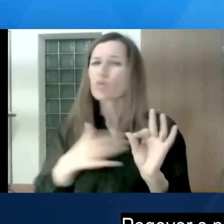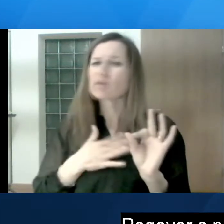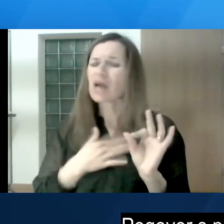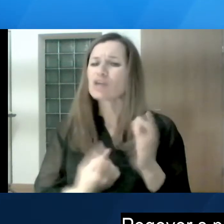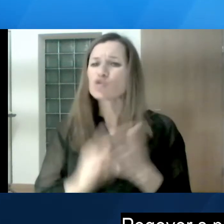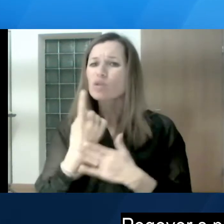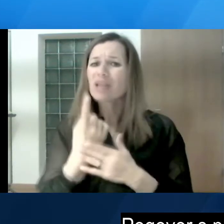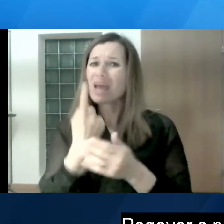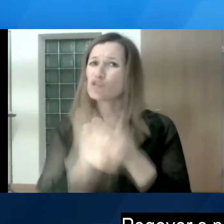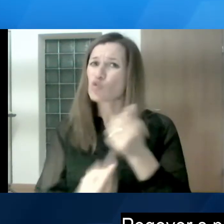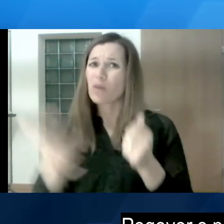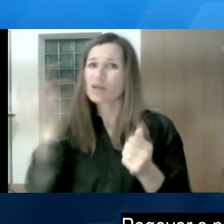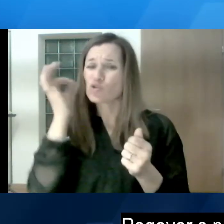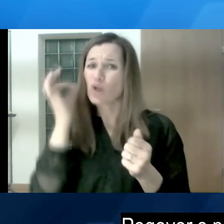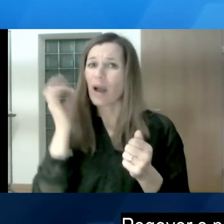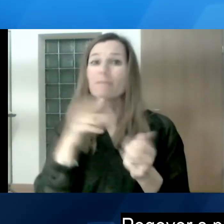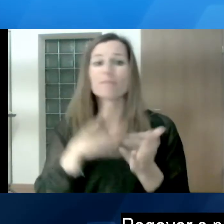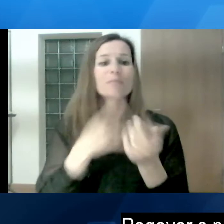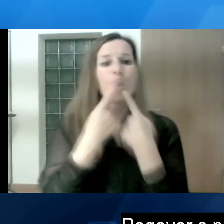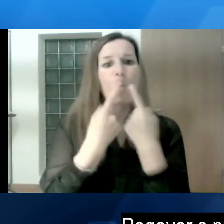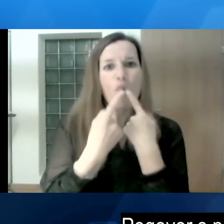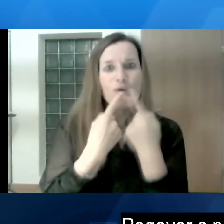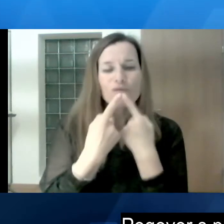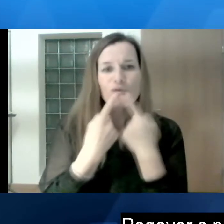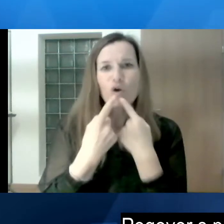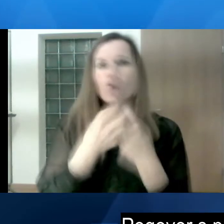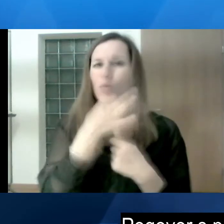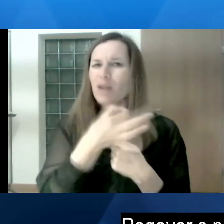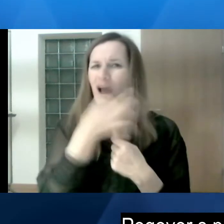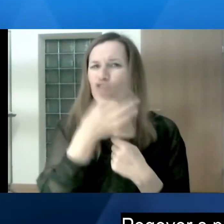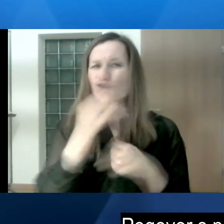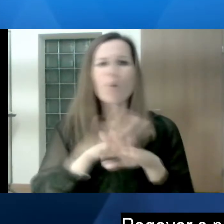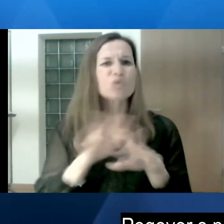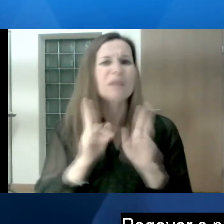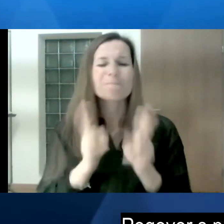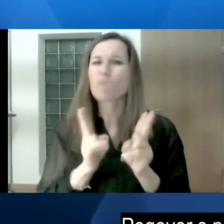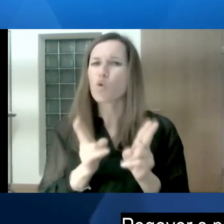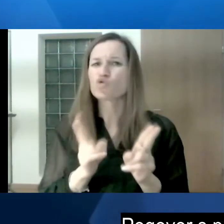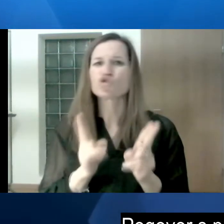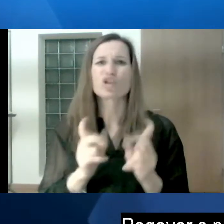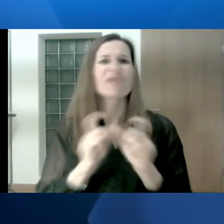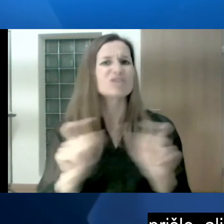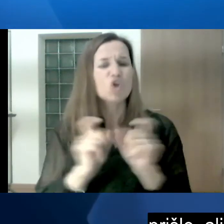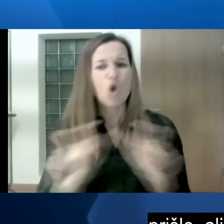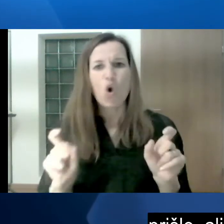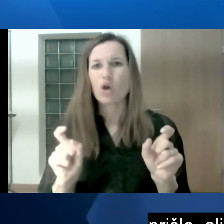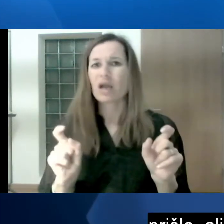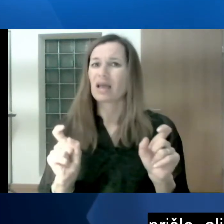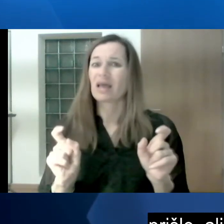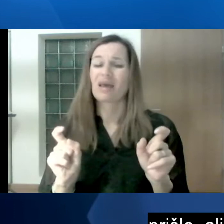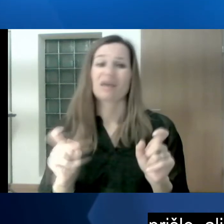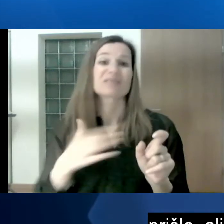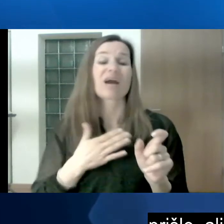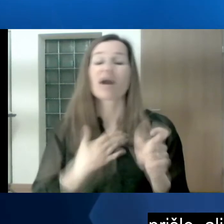pravi, pogovor s pacientom, kjer vprašamo vse možne vzroke, kjer bi lahko prišlo,